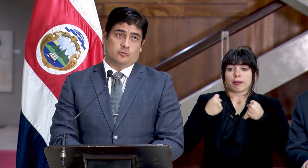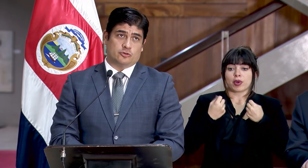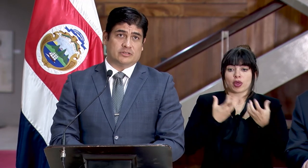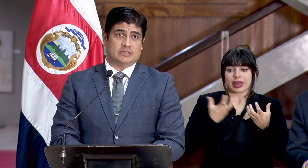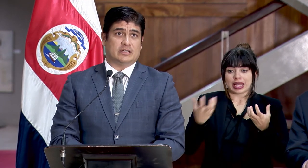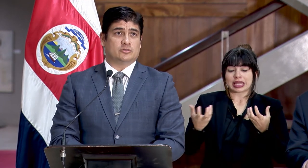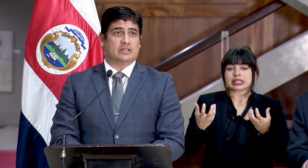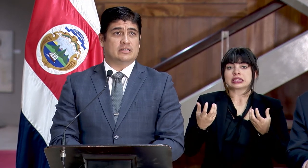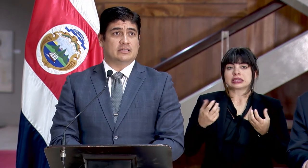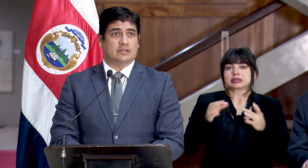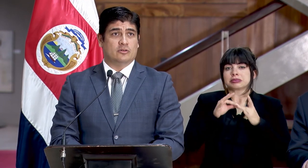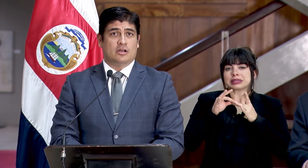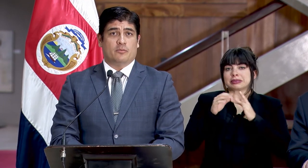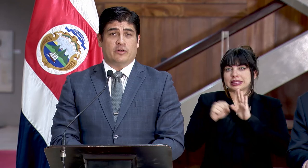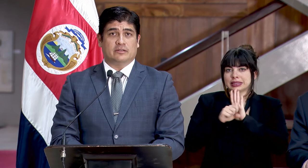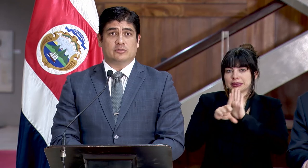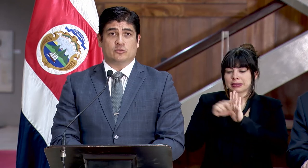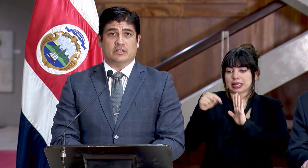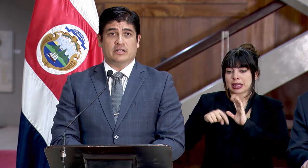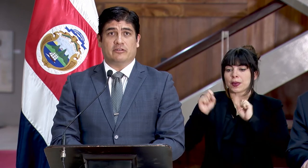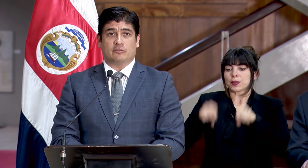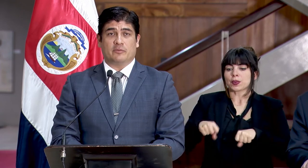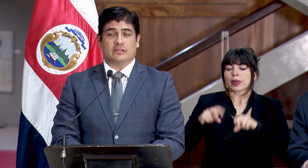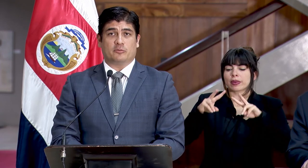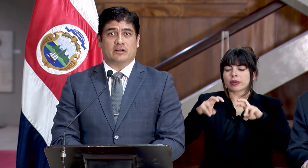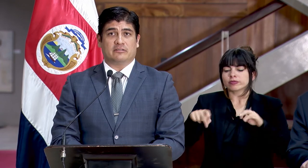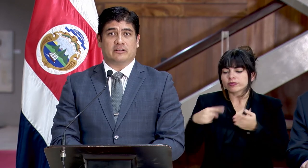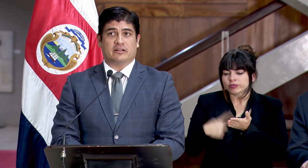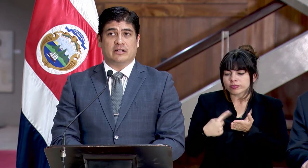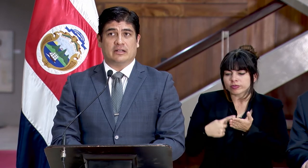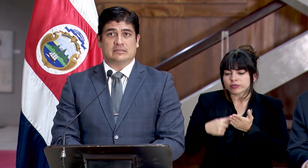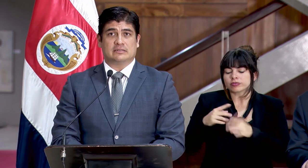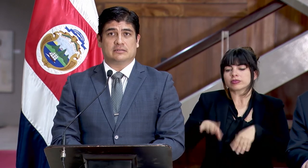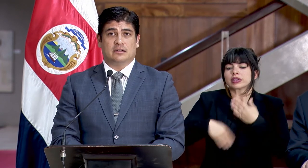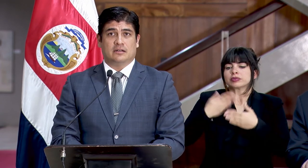competentes, mucho en este caso el legislativo, puedan discutir y eventualmente tomar